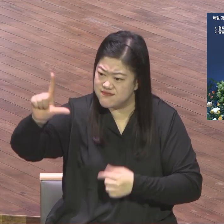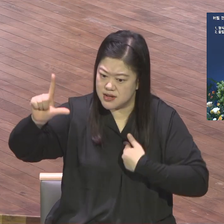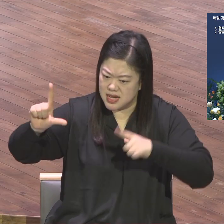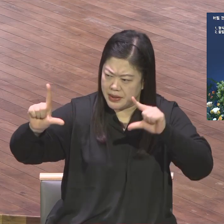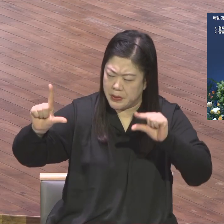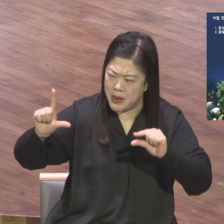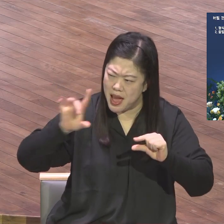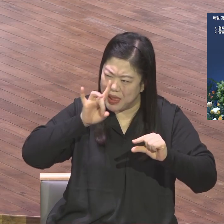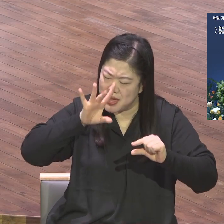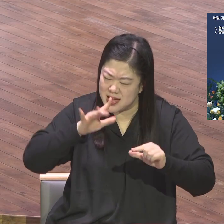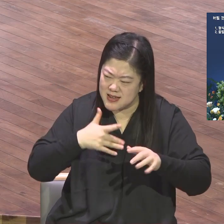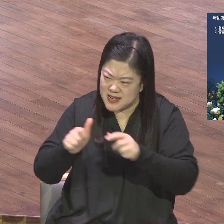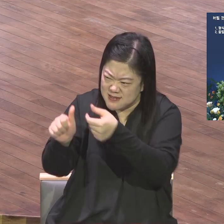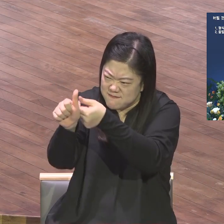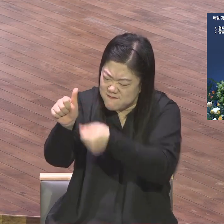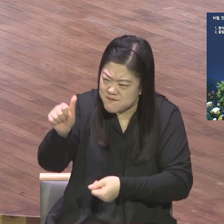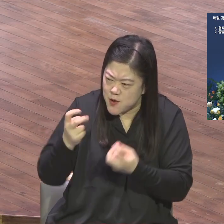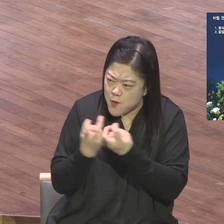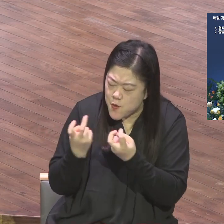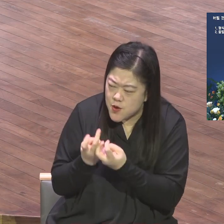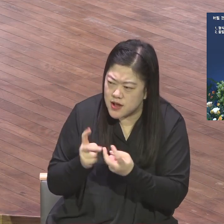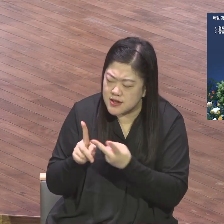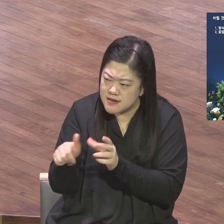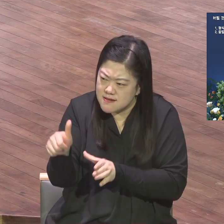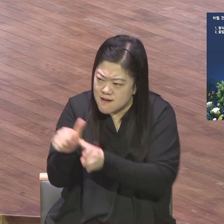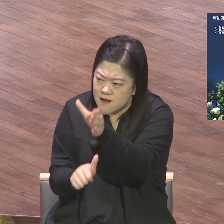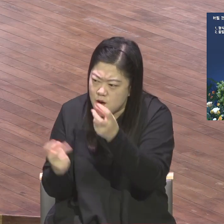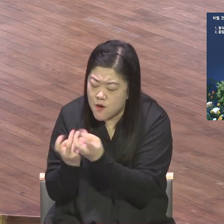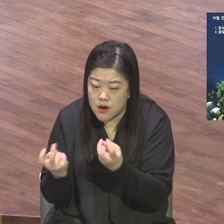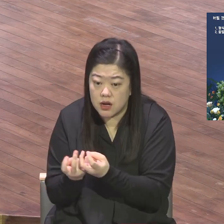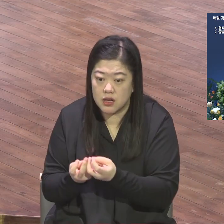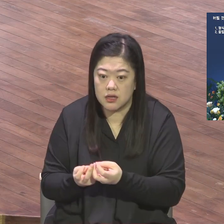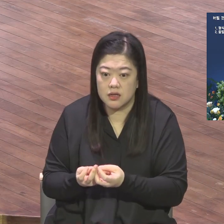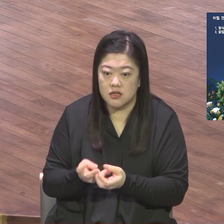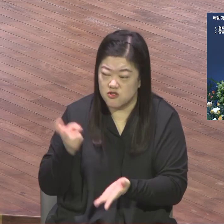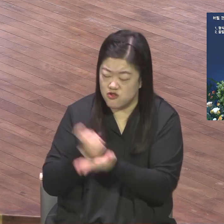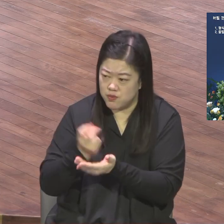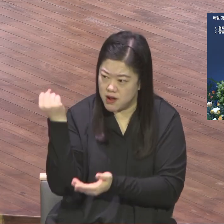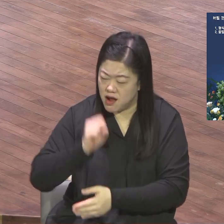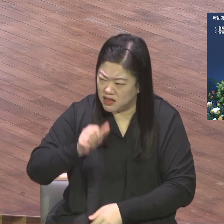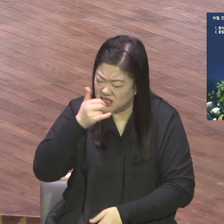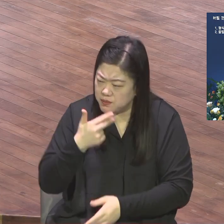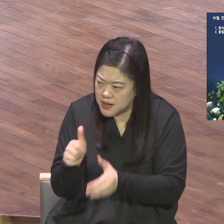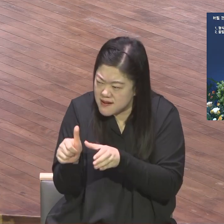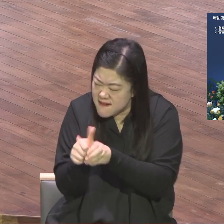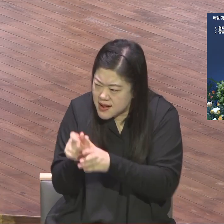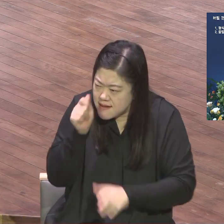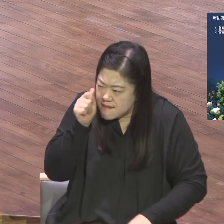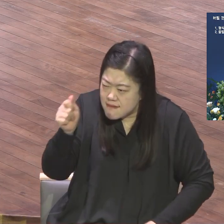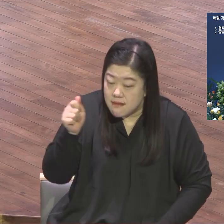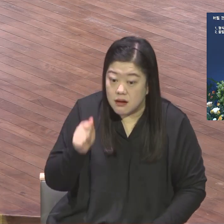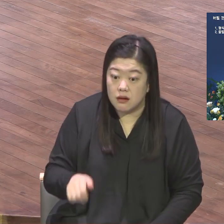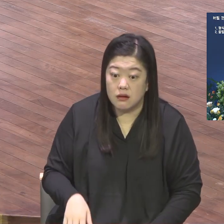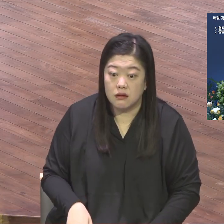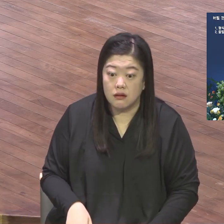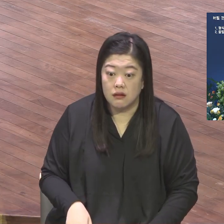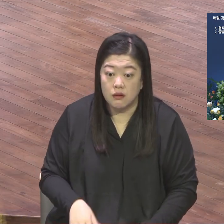그것만 주시했습니다. 예수님 일거수일 투족을 율법 어긴 안 되기나 은혜 받을 생각 안